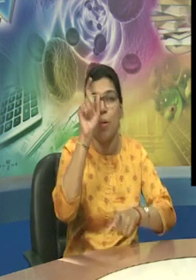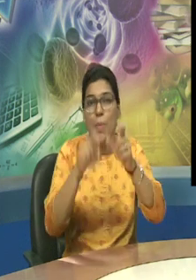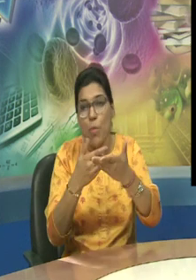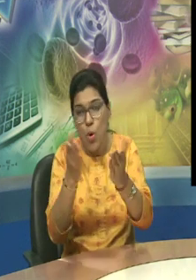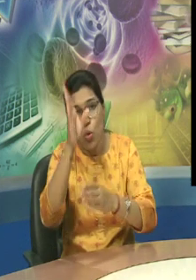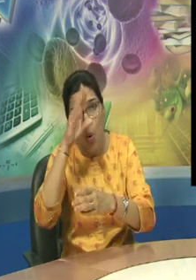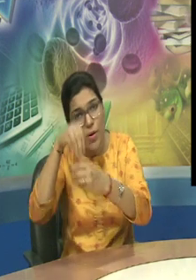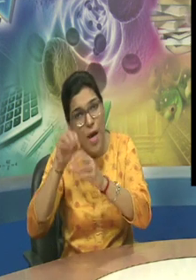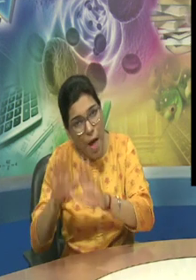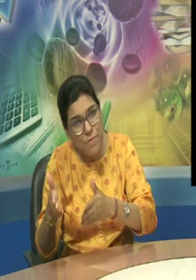हमेशा